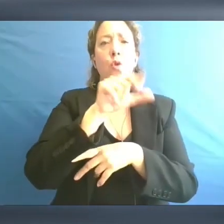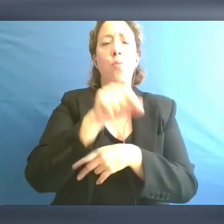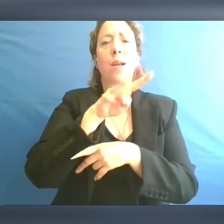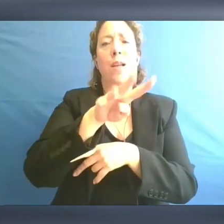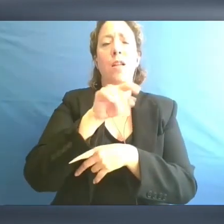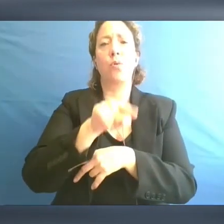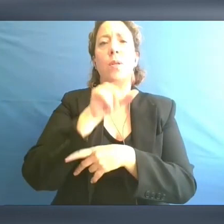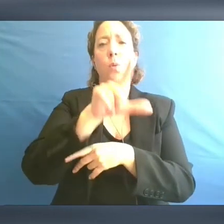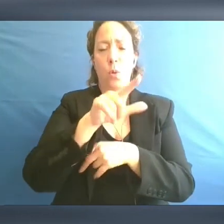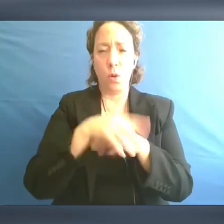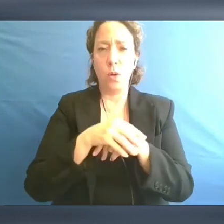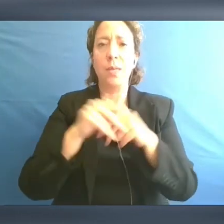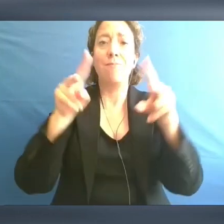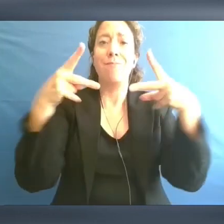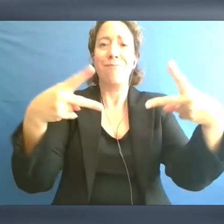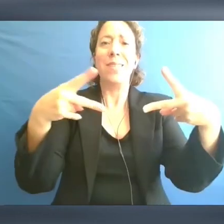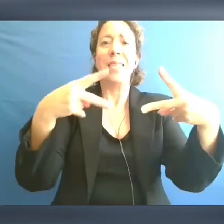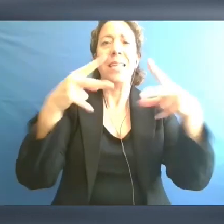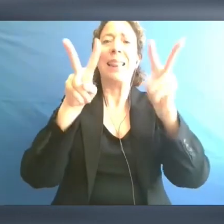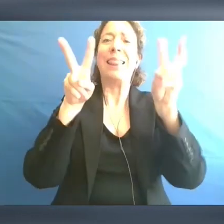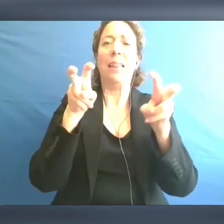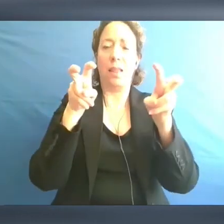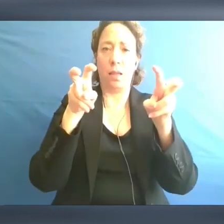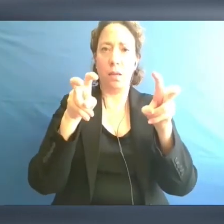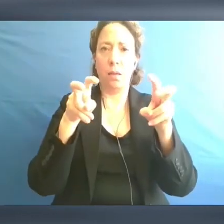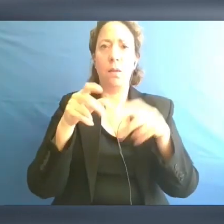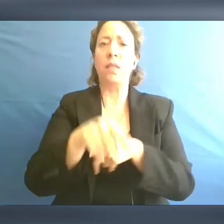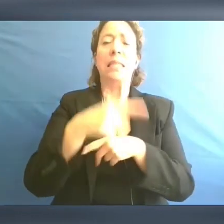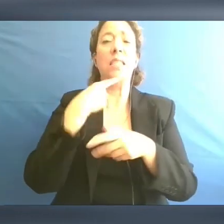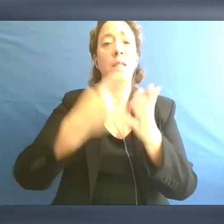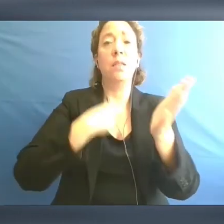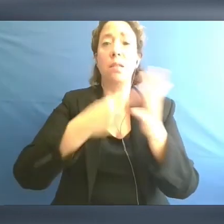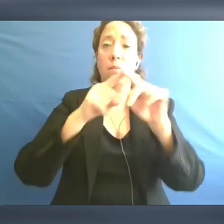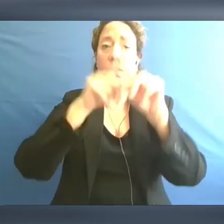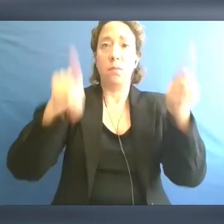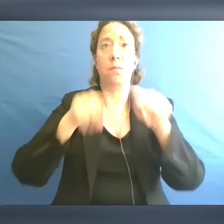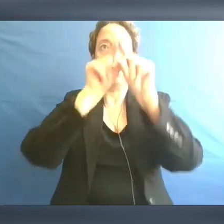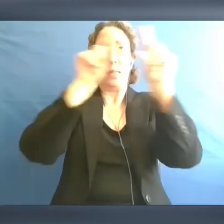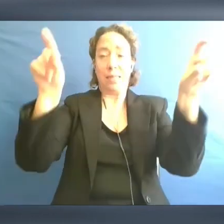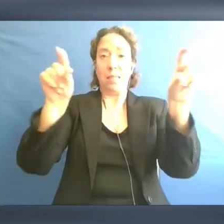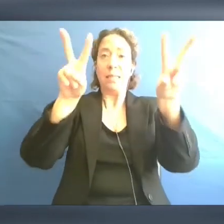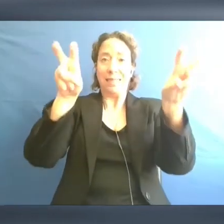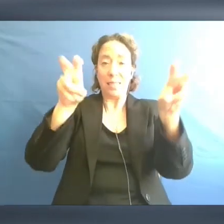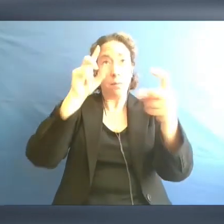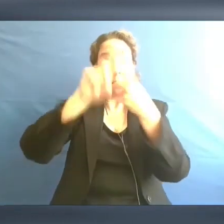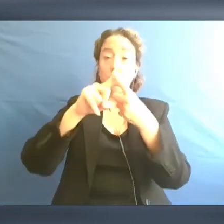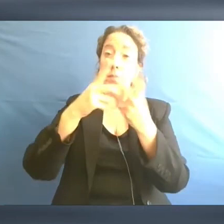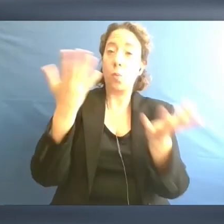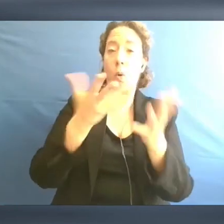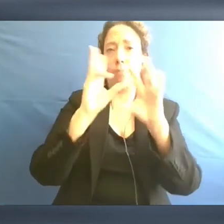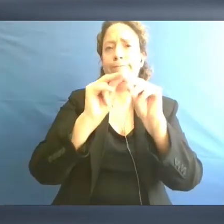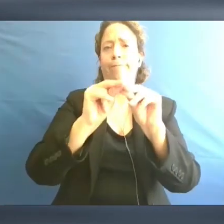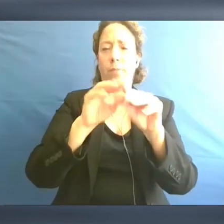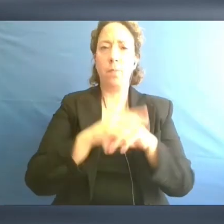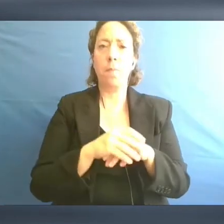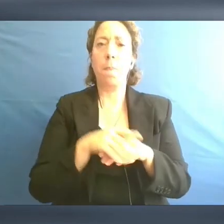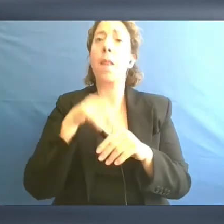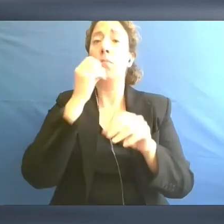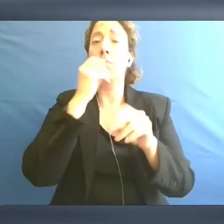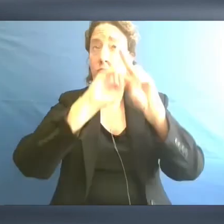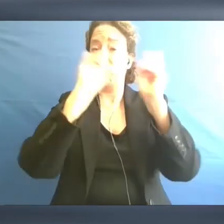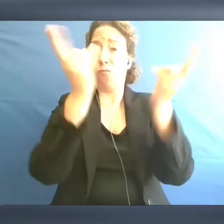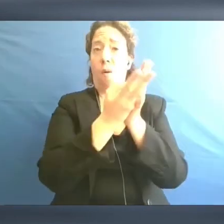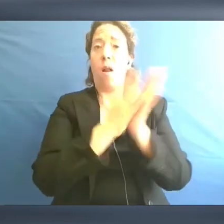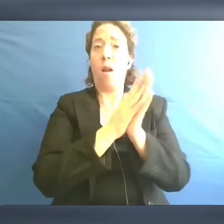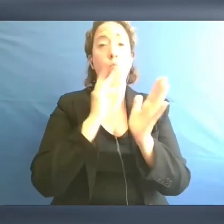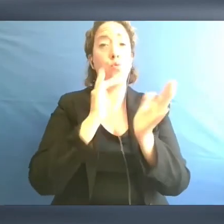de page, nous dit les pages web présentent un titre qui décrit leur sujet ou leur but. Donc c'est bien, c'est assez générique, ça s'applique effectivement à tout